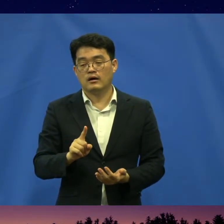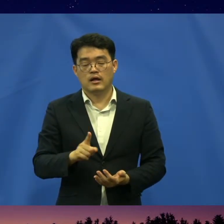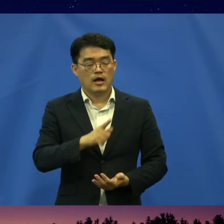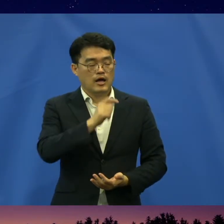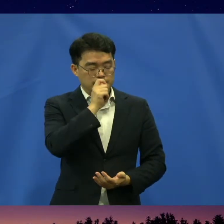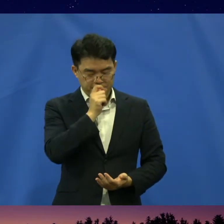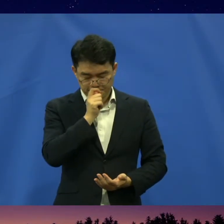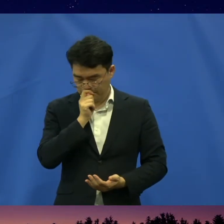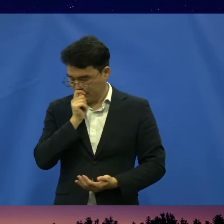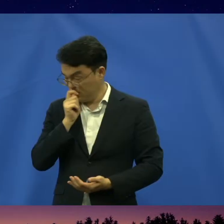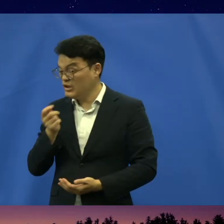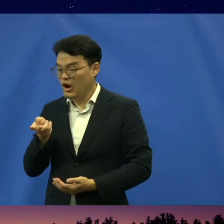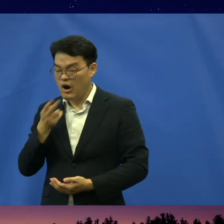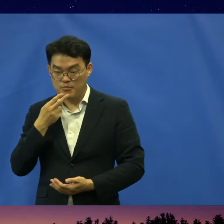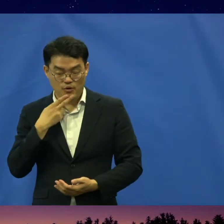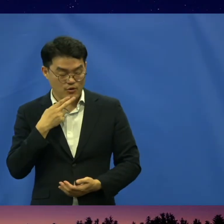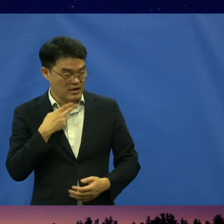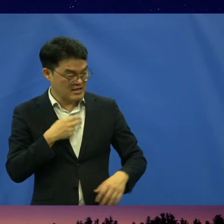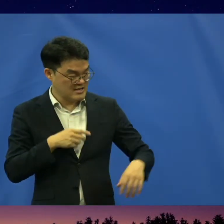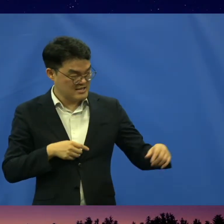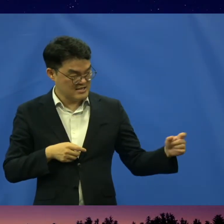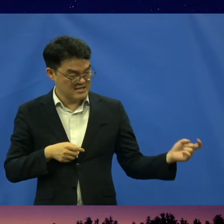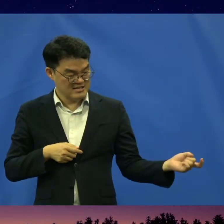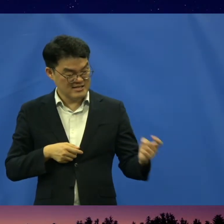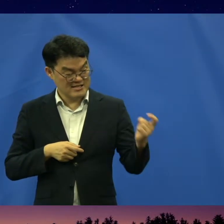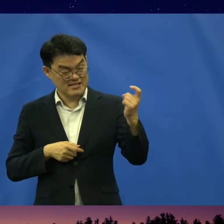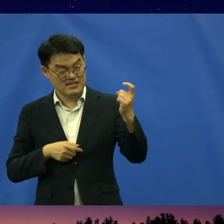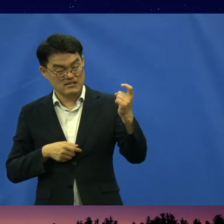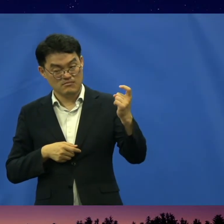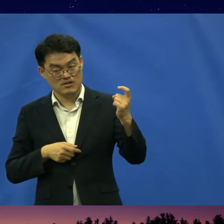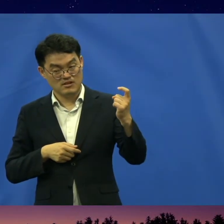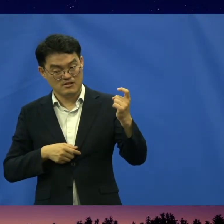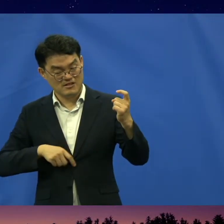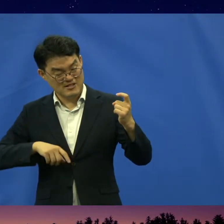끊임없는 소문을 만들어낸 생산자들이 있어요. 지게 아주 나쁜 사람들.